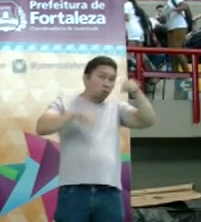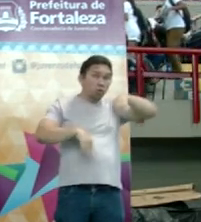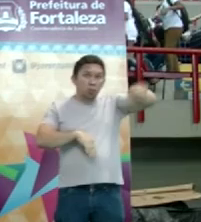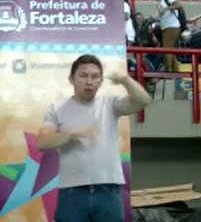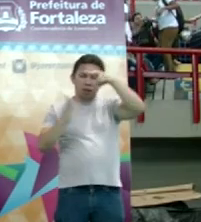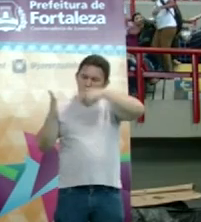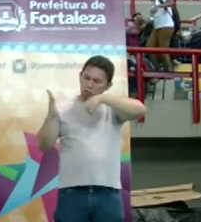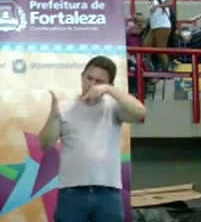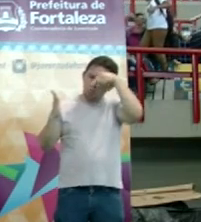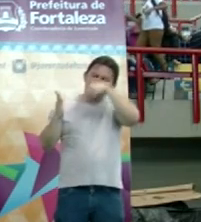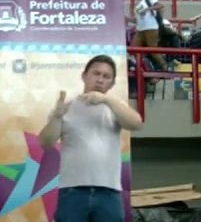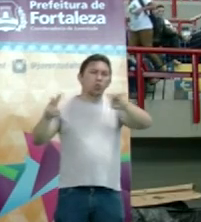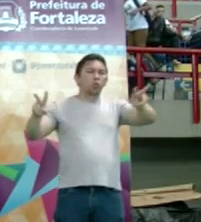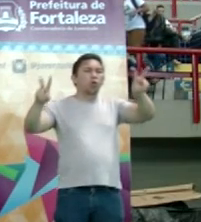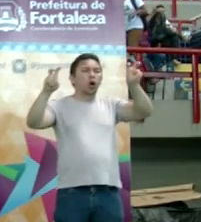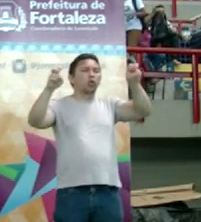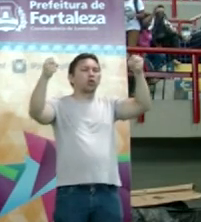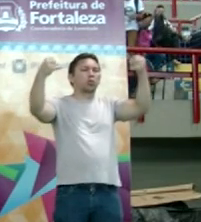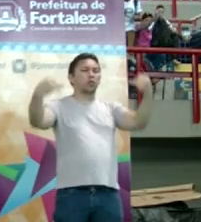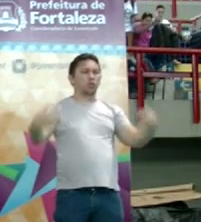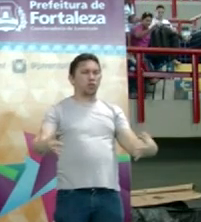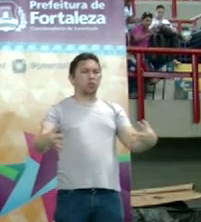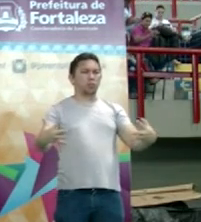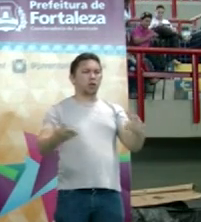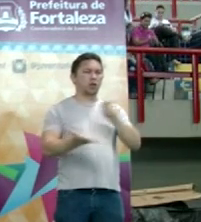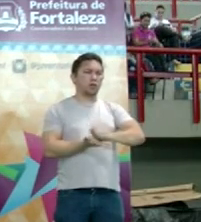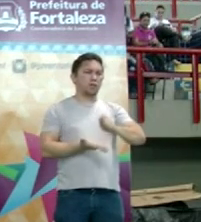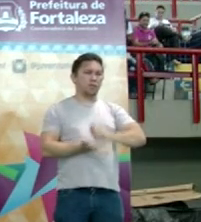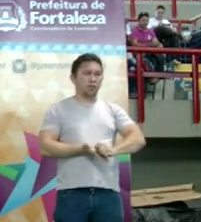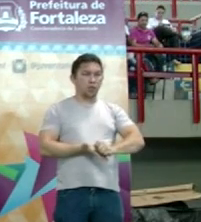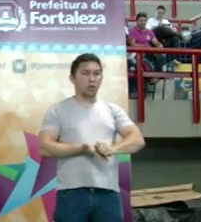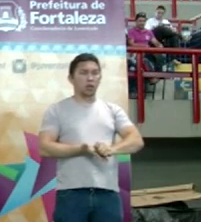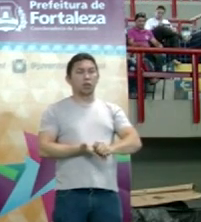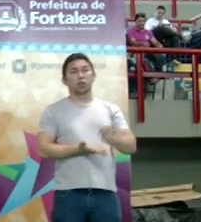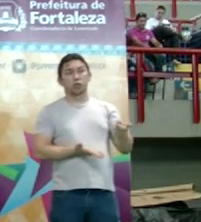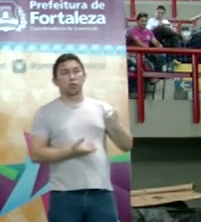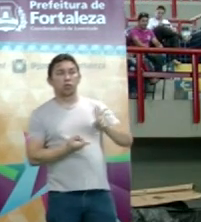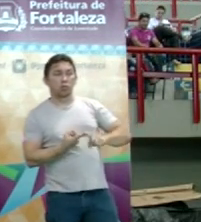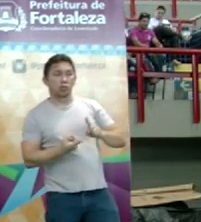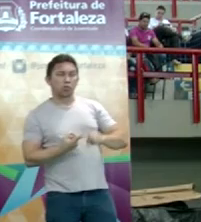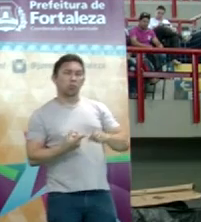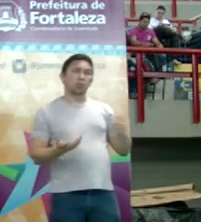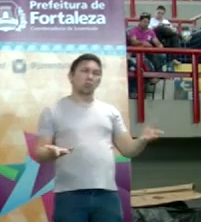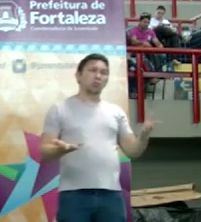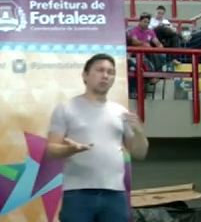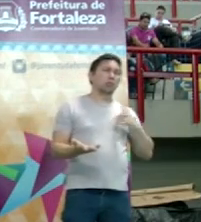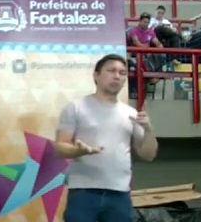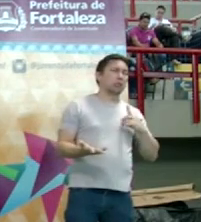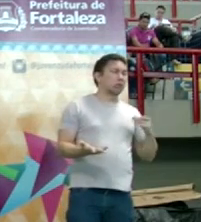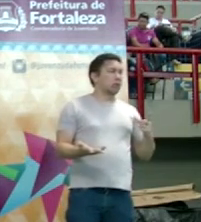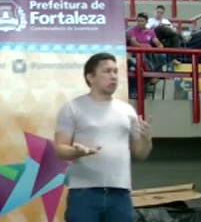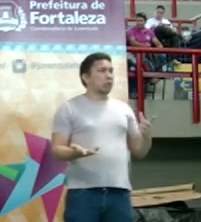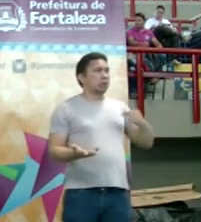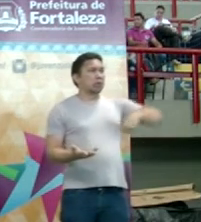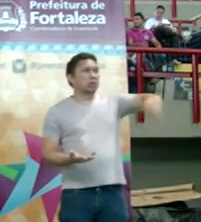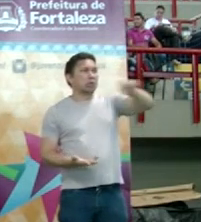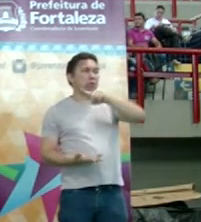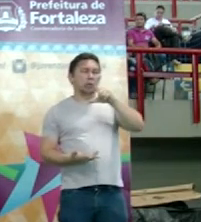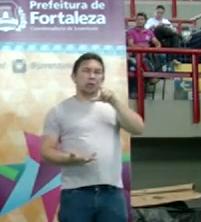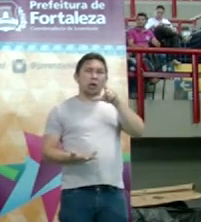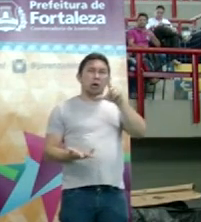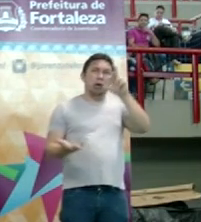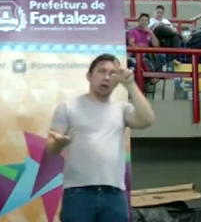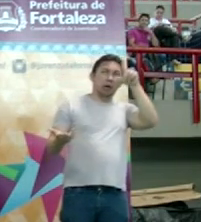o leitor sobre que assunto eu vou falar. Pessoal, erro assim crucial para quem escreve